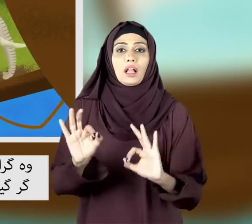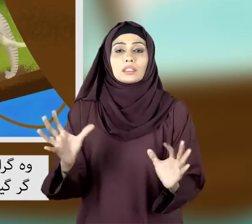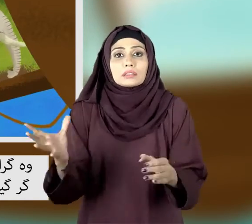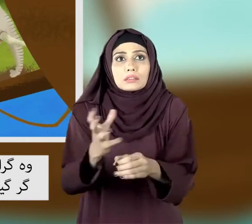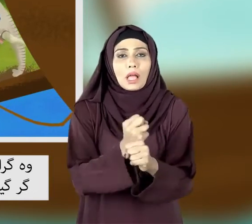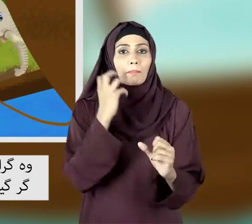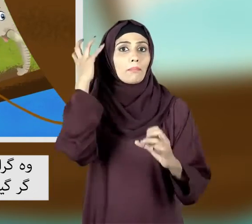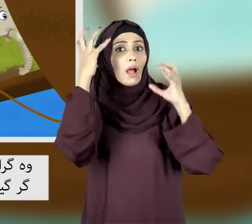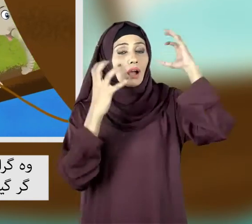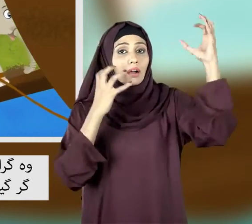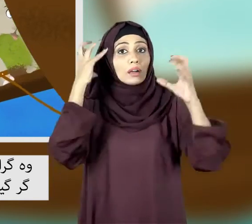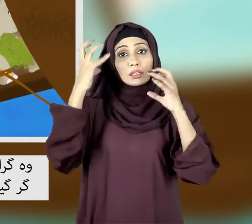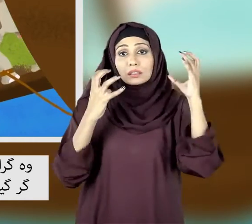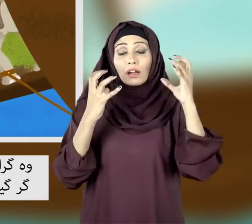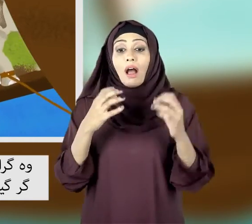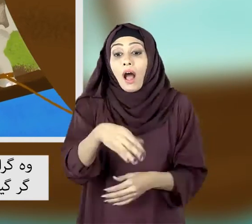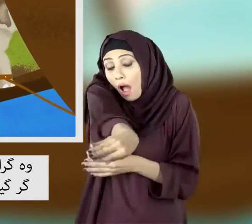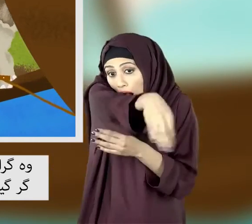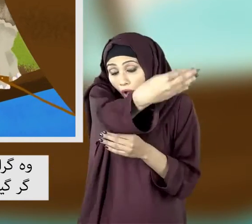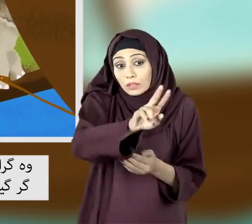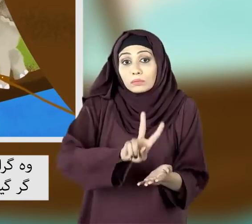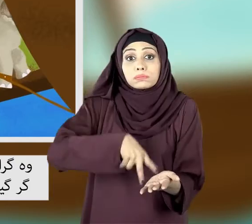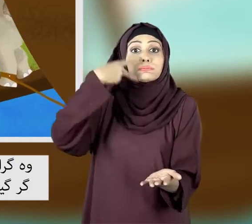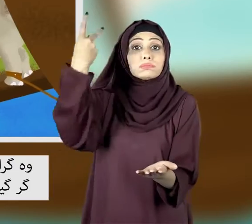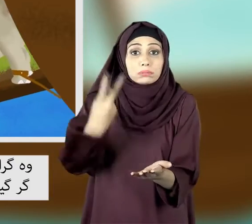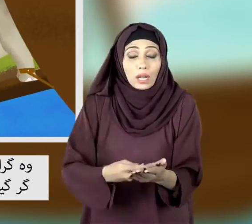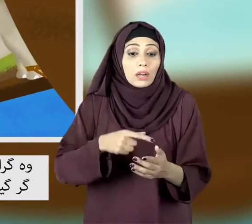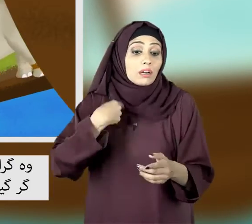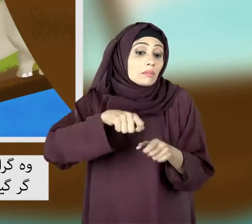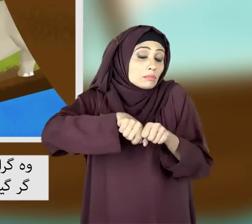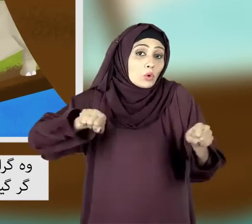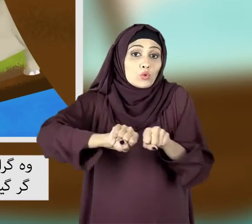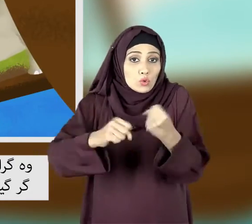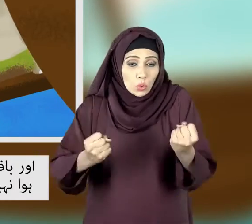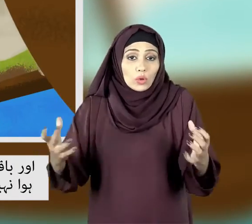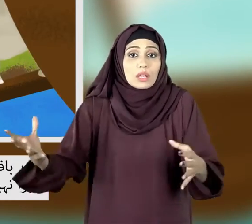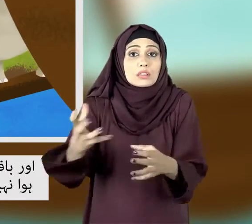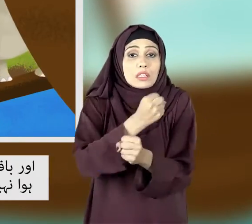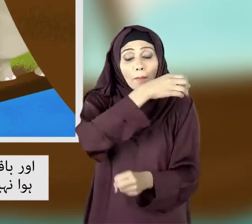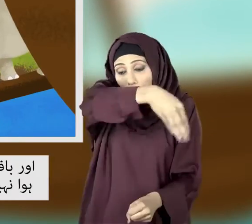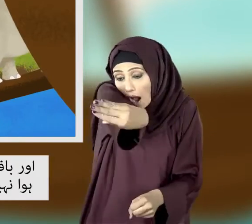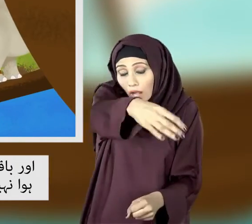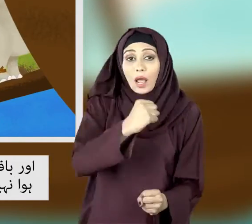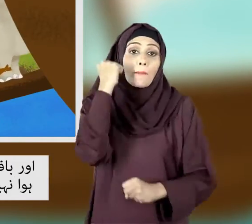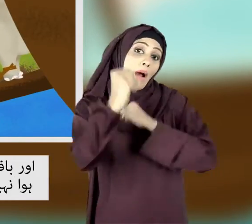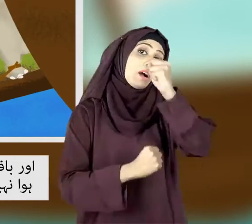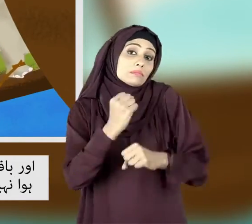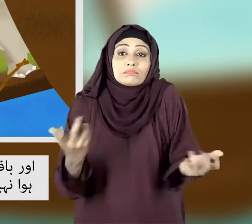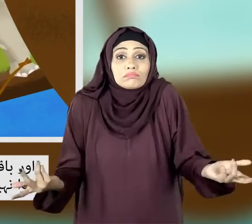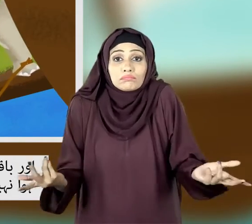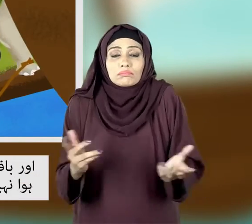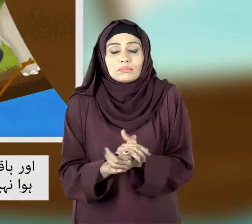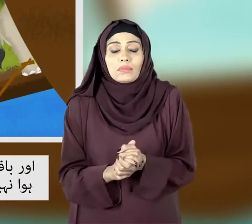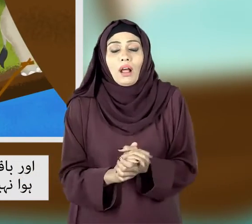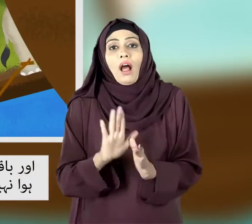نہیں، مگر لوگ پریشان ہوئے کہ اگر ہاتھی گر گیا تو رسی ٹوٹ جائے گی اور باقی سب ہاتھی فرار ہو جائیں